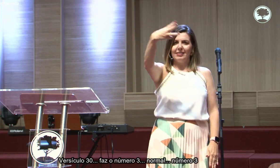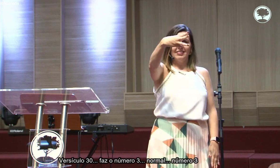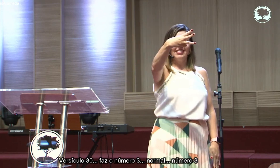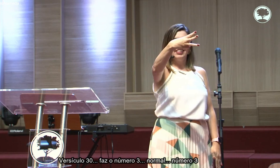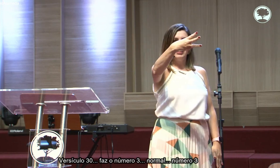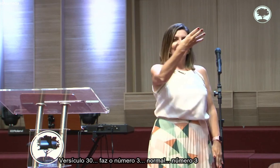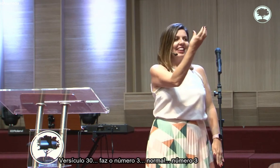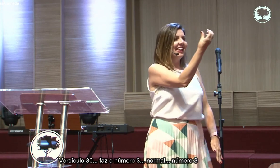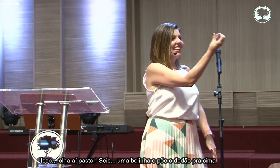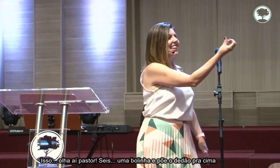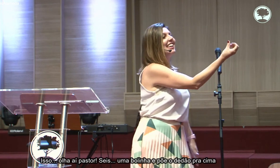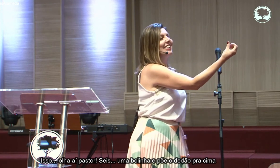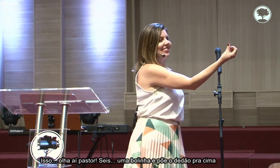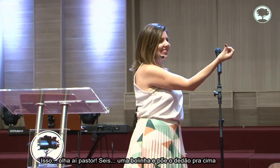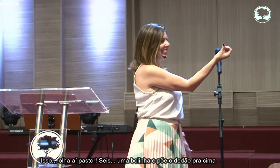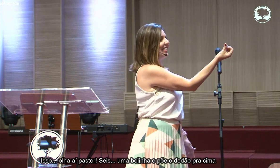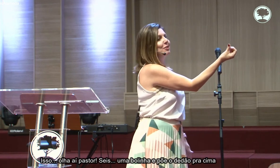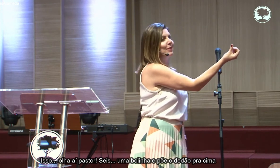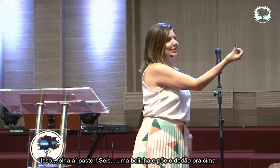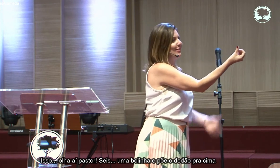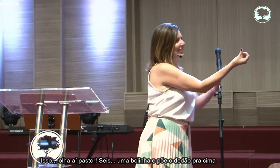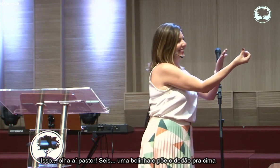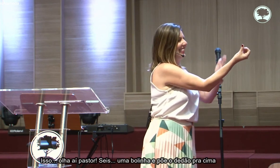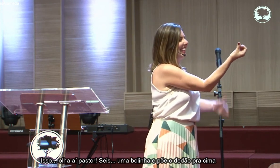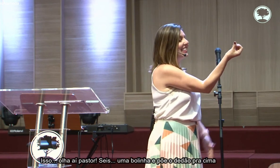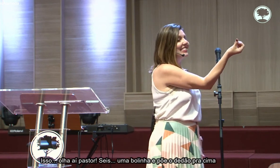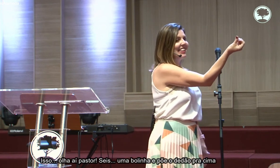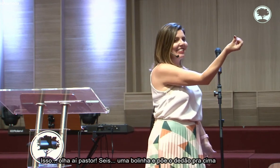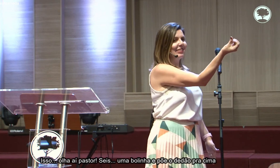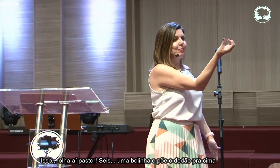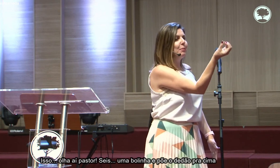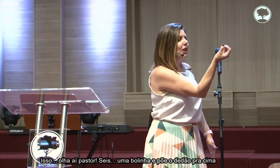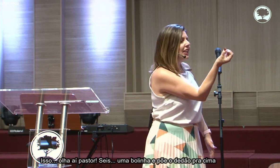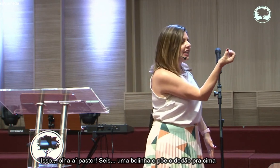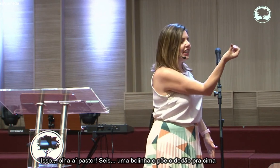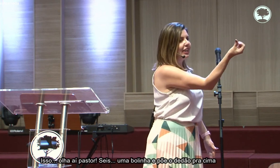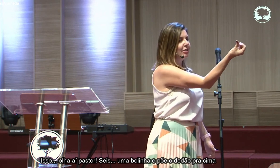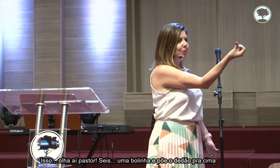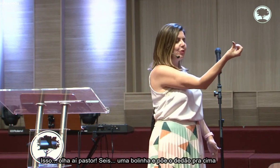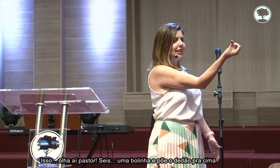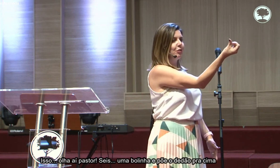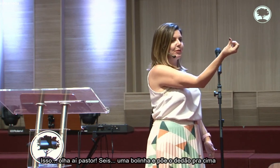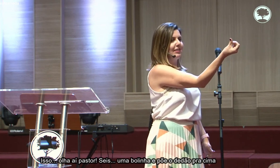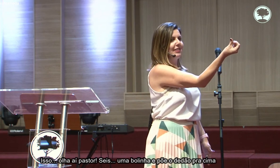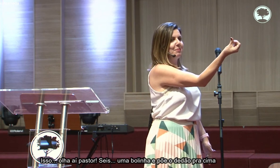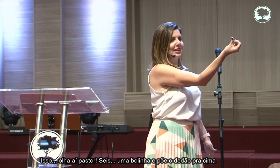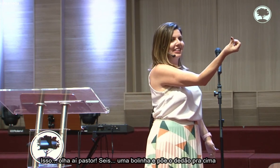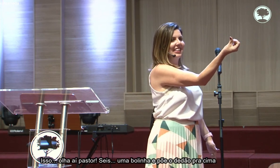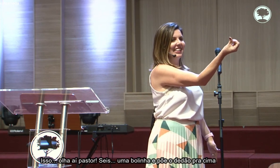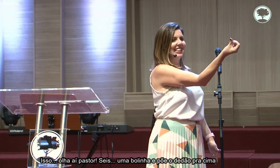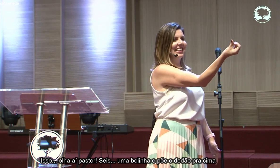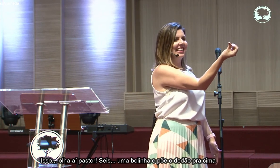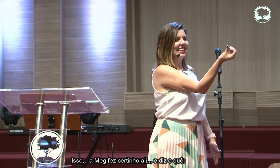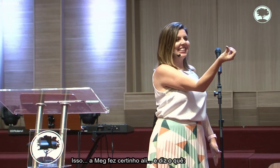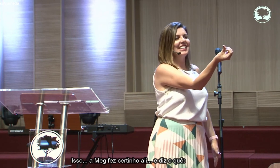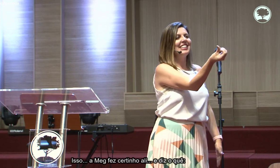3. Isso, aí, ó, pastor, 6. Uma bolinha e põe o dedão para cima.